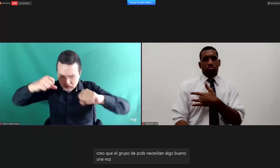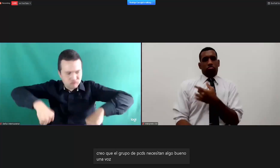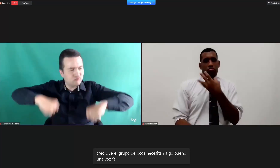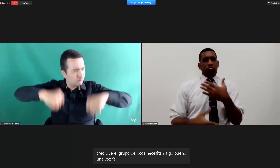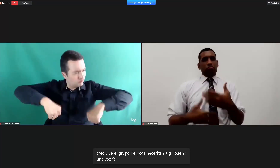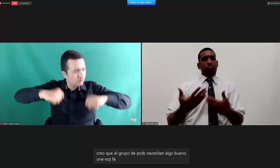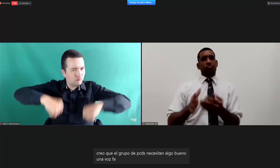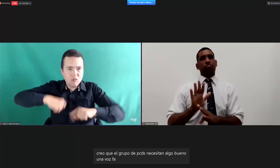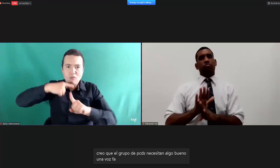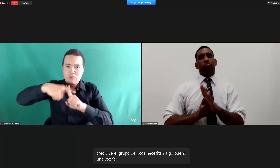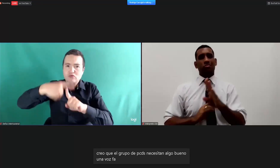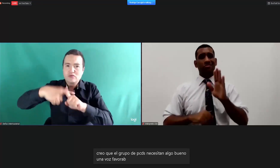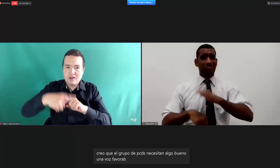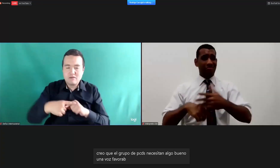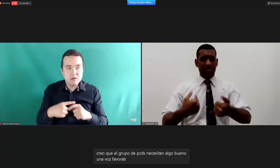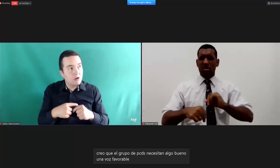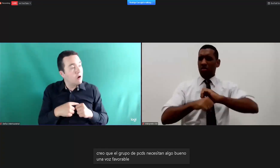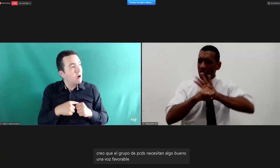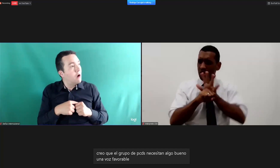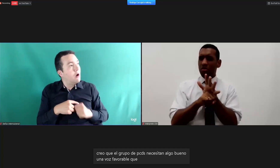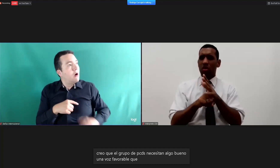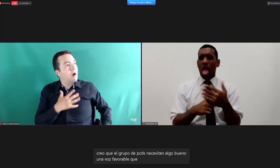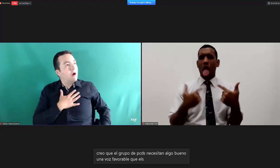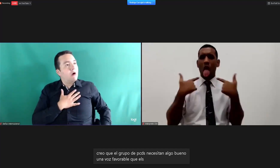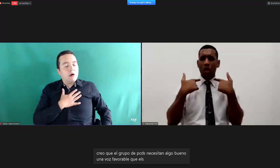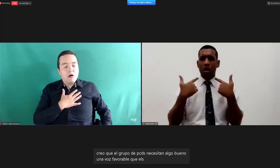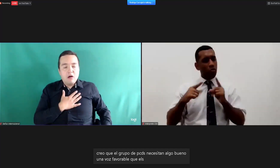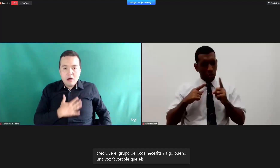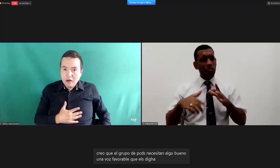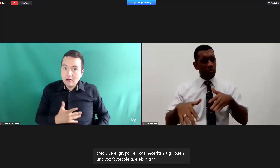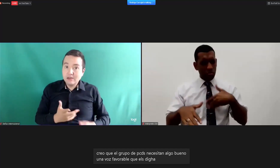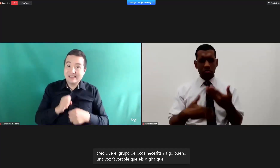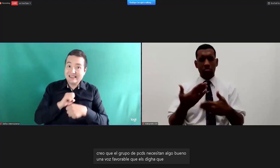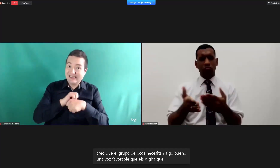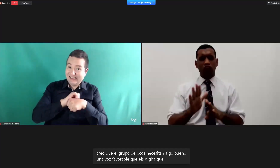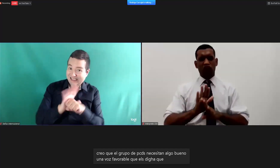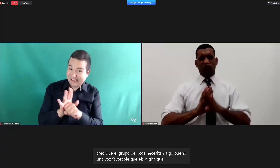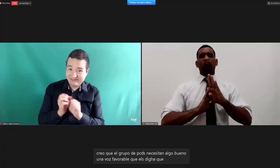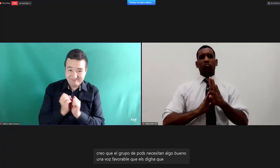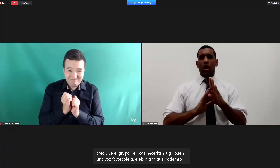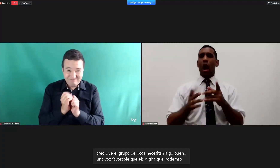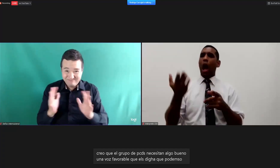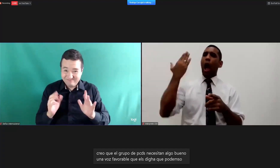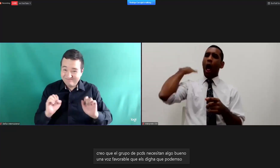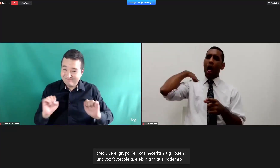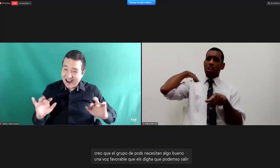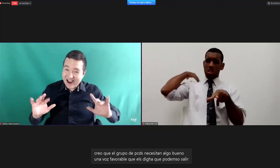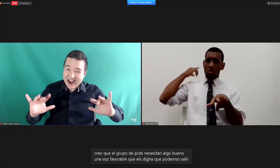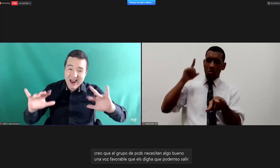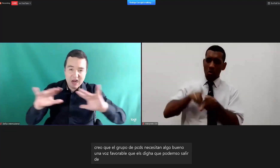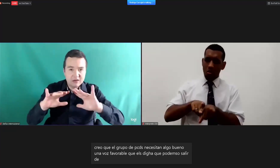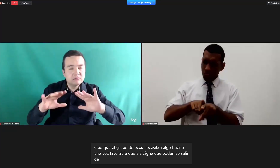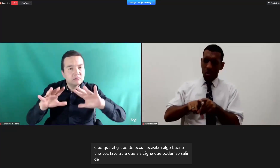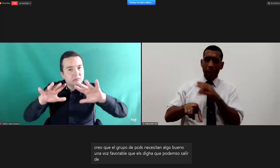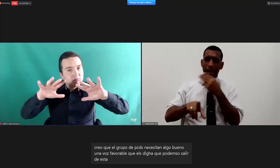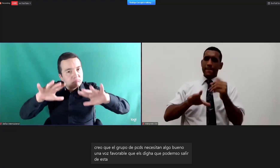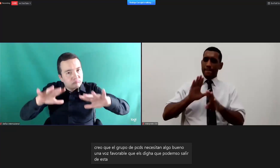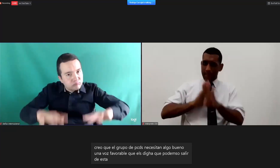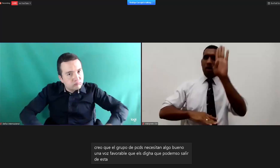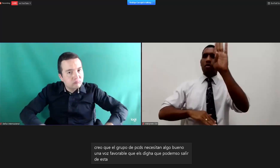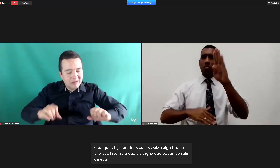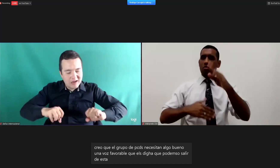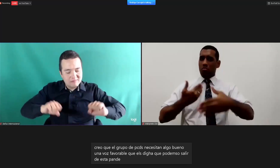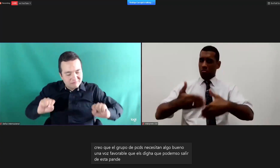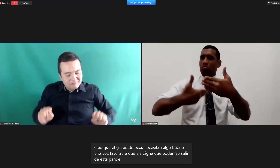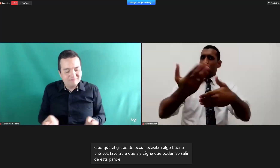esta pandemia podemos salir de esta pandemia y podemos mejorar, y podemos ser mejores y podemos ser más unidos